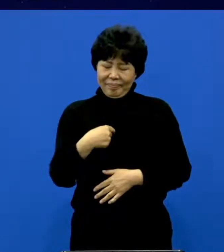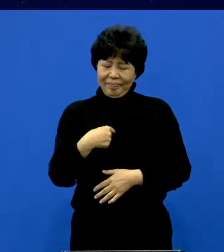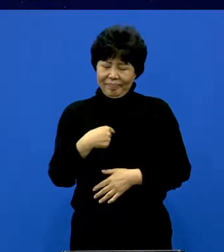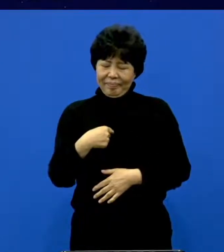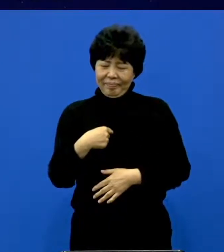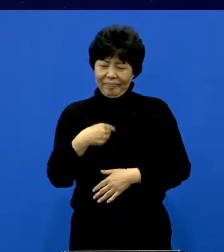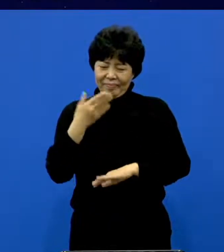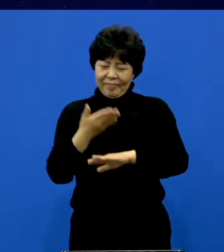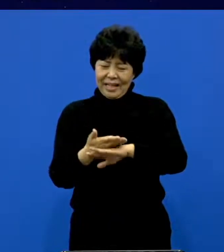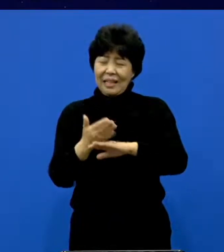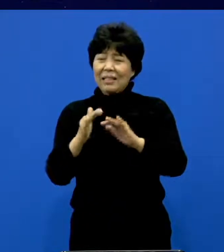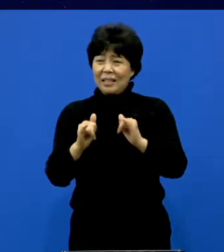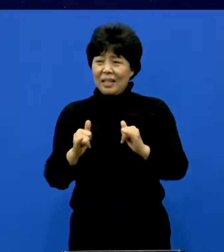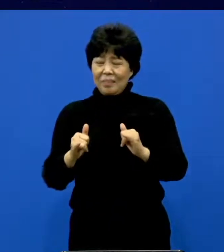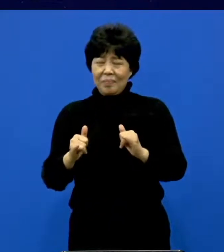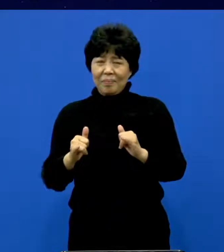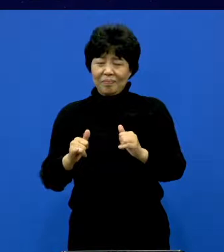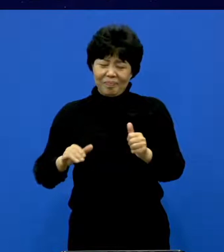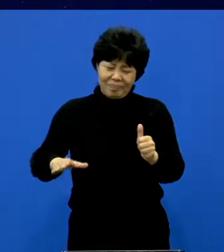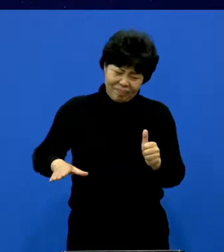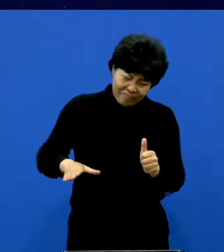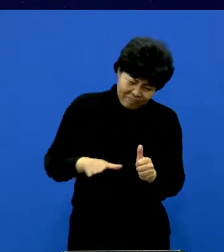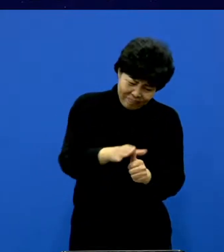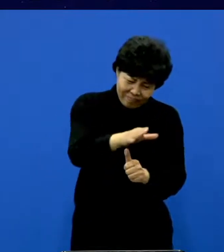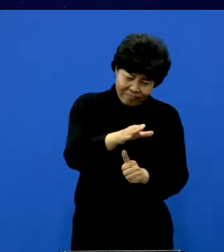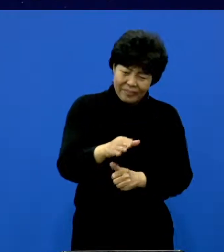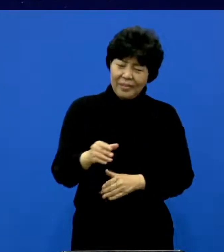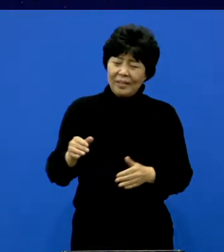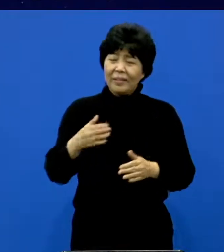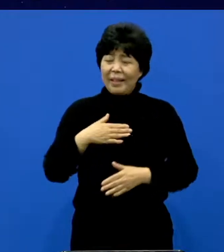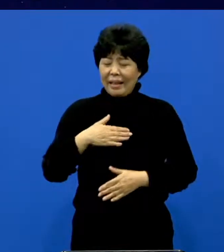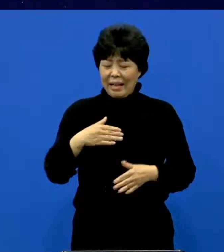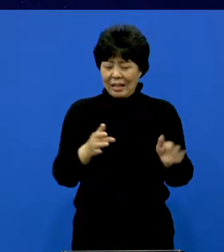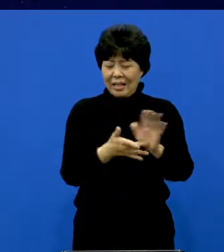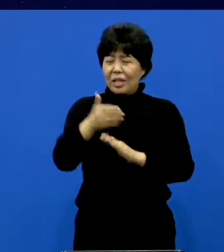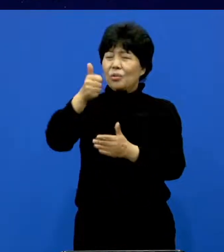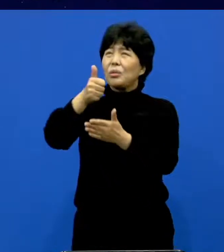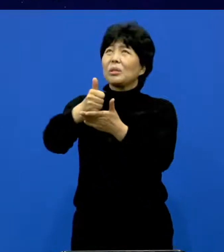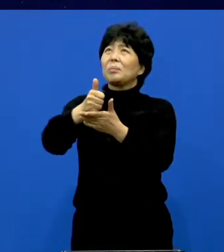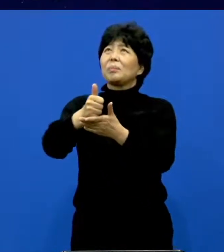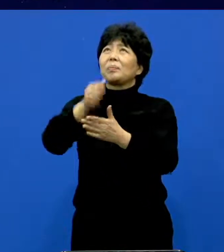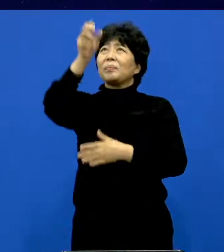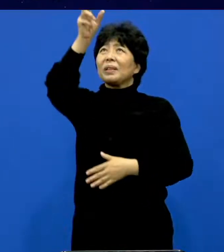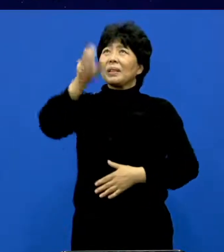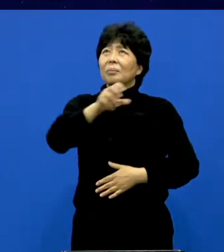가해자다, 너가 예수님 매달았다, 너 죄가 이렇게 크다,